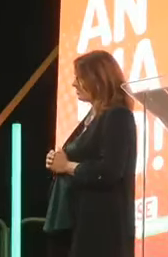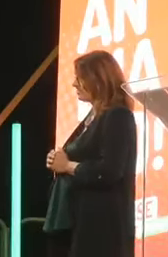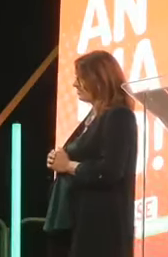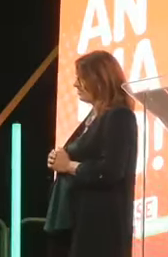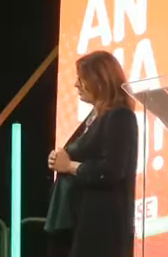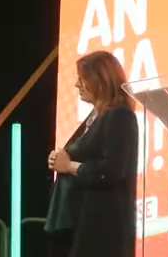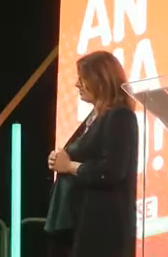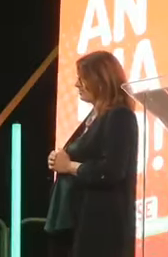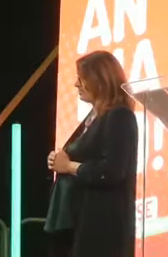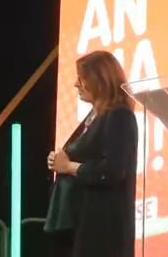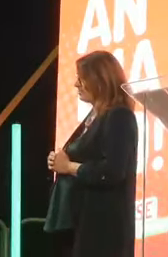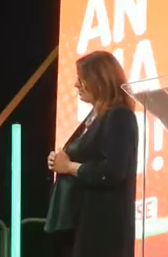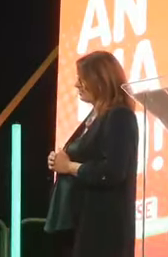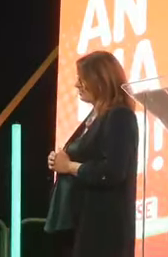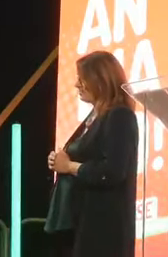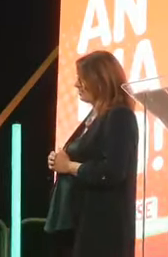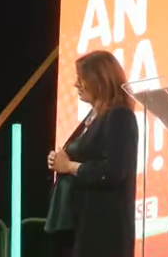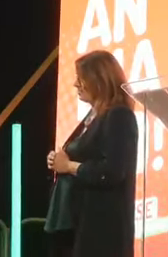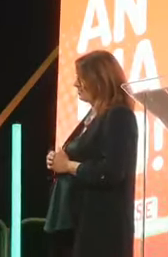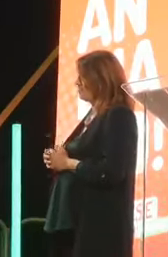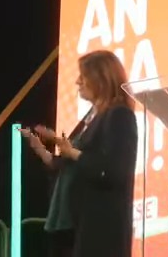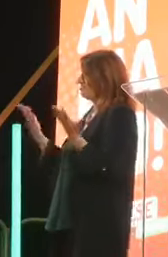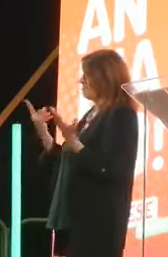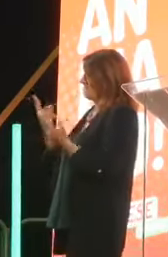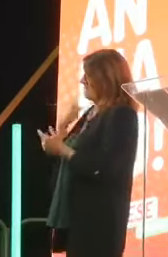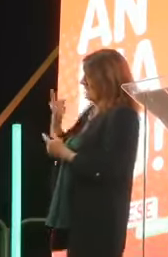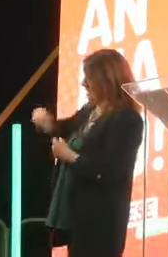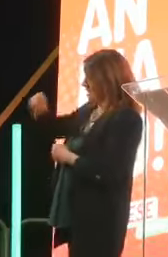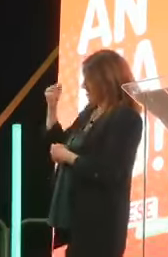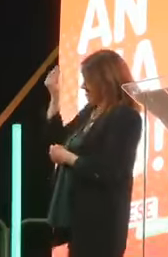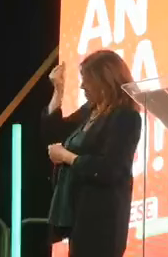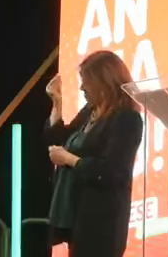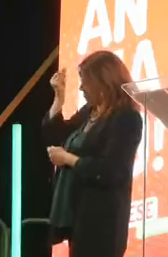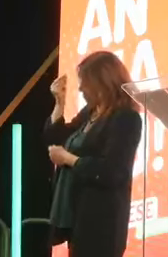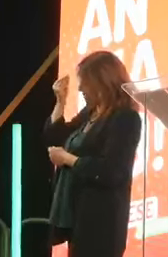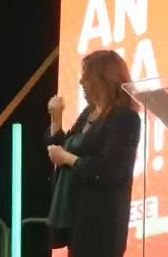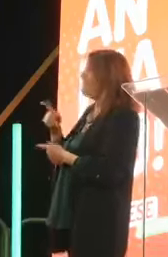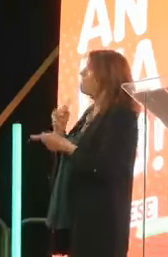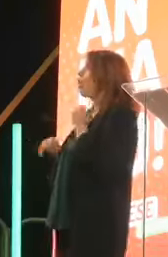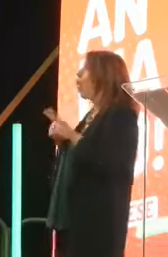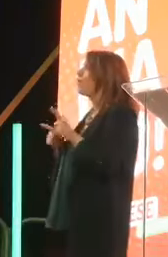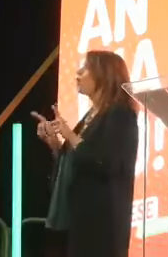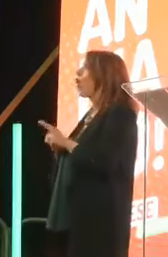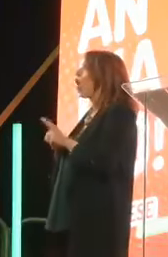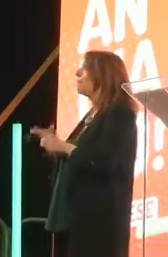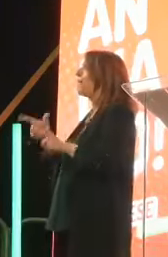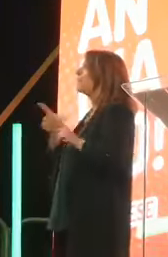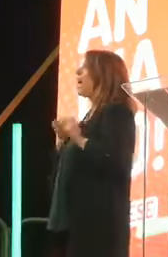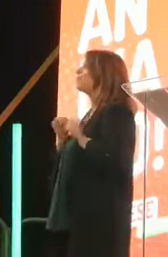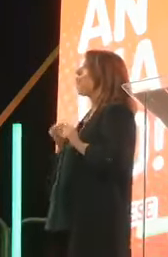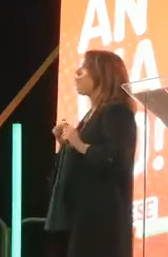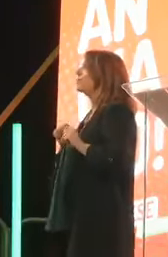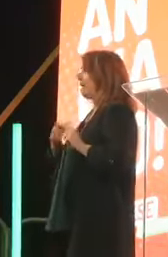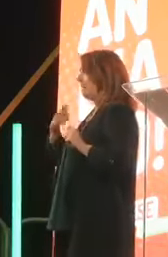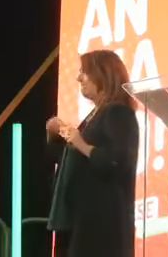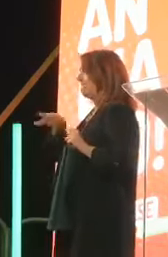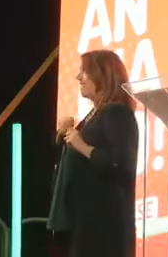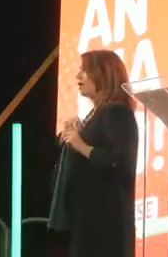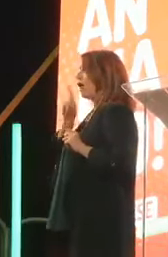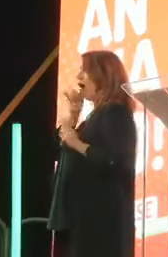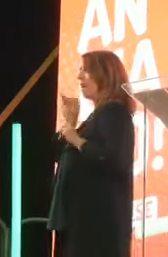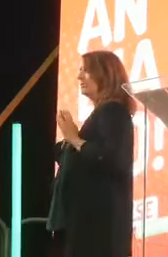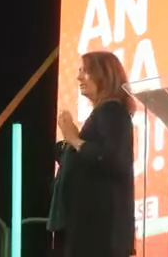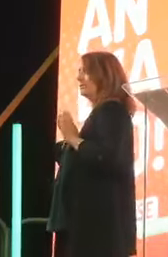Chi pensa che la politica sia un taxi per assecondare ambizioni personali senza